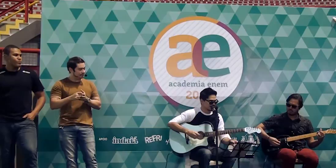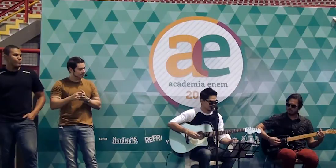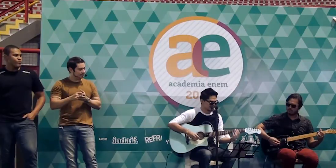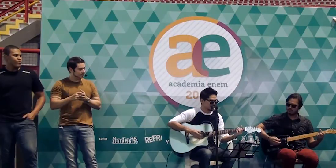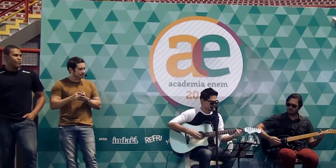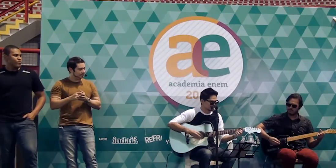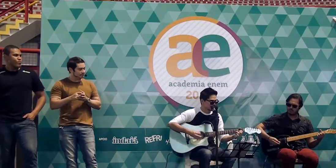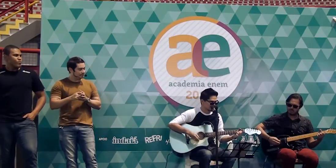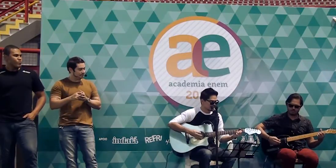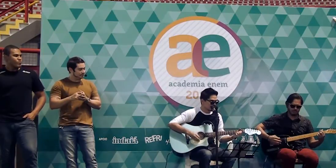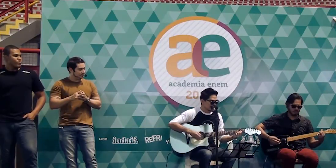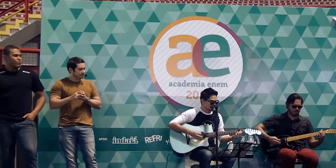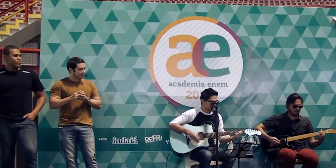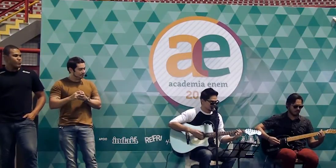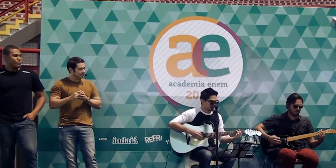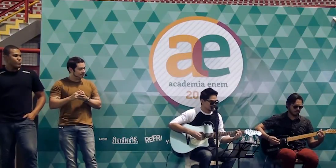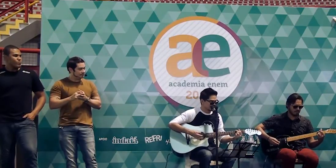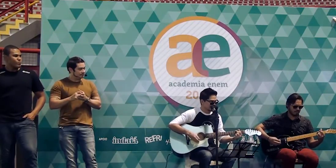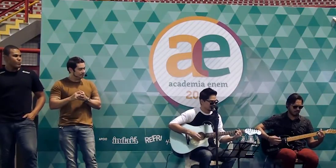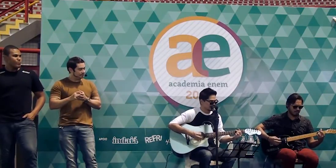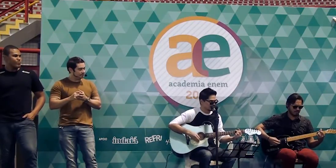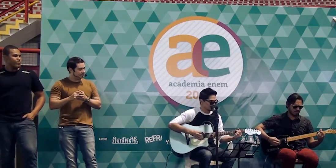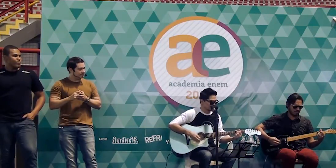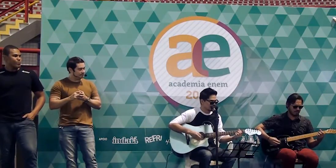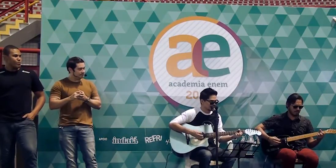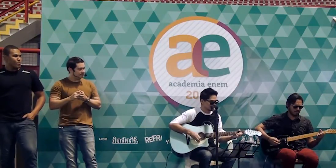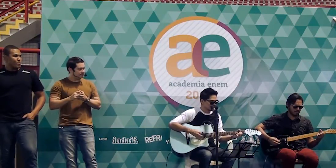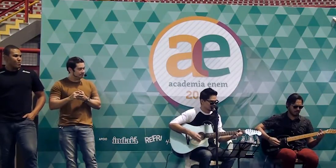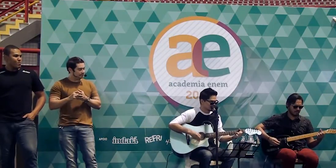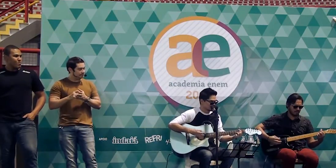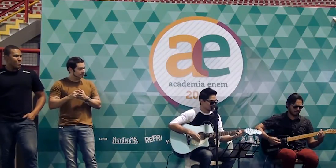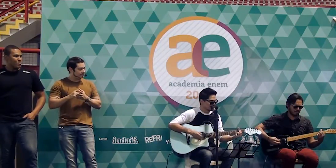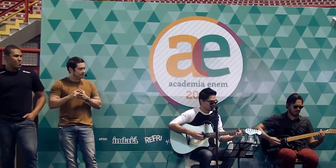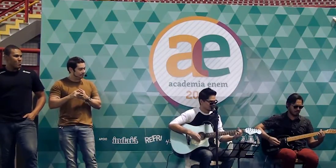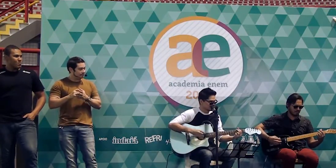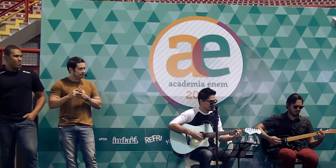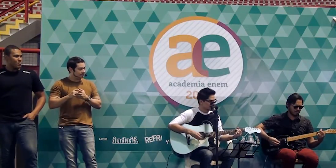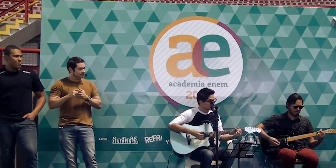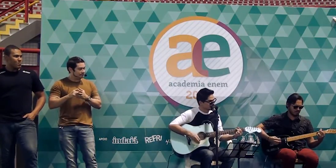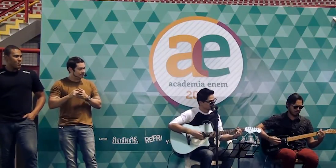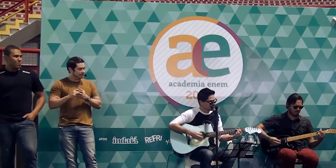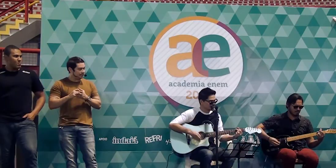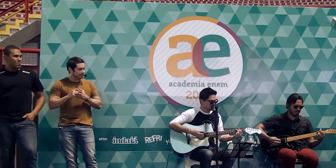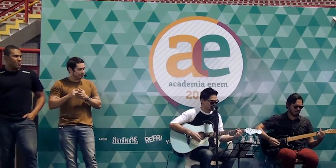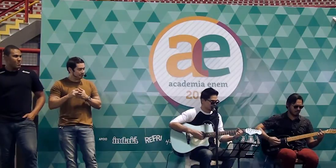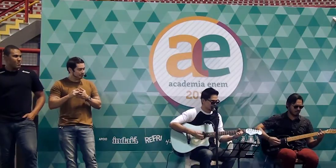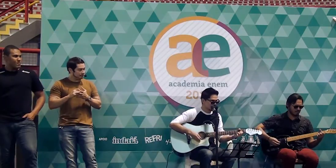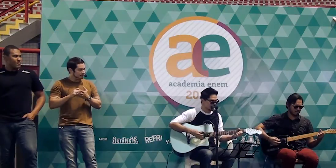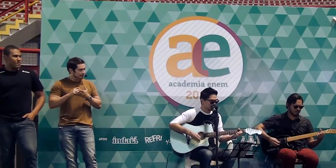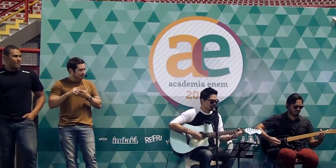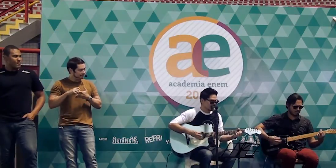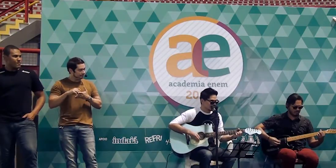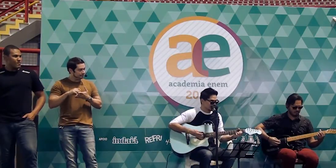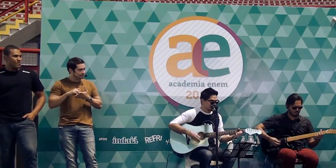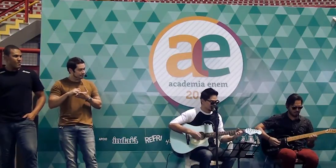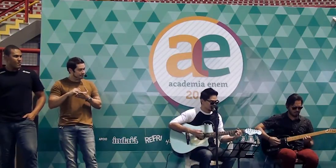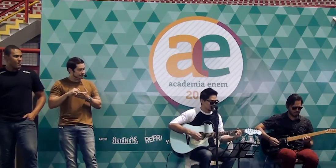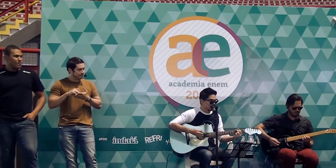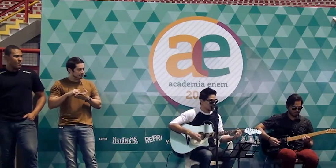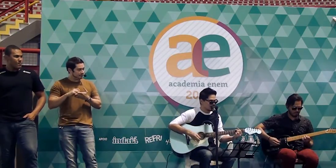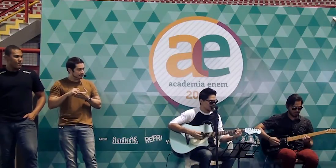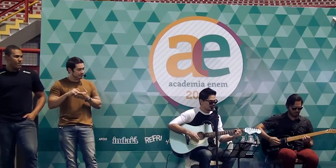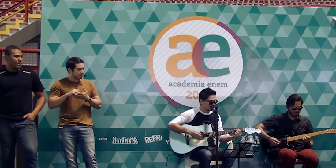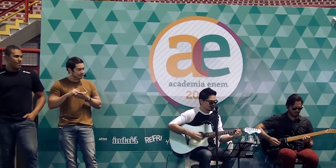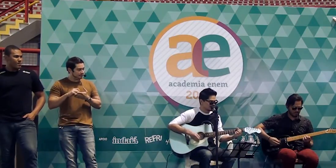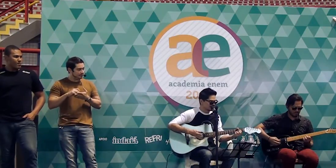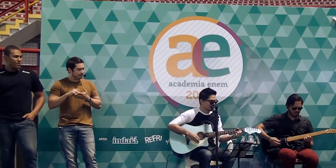às vezes era professor. Aos 15 foi mandado pro reformatório, onde aumentou seu ódio diante de tanto terror. Não